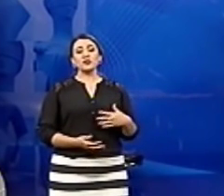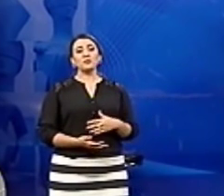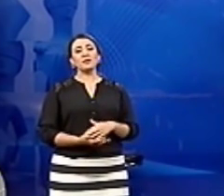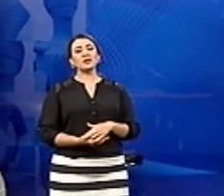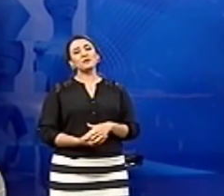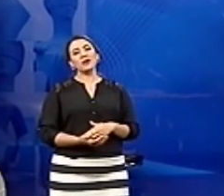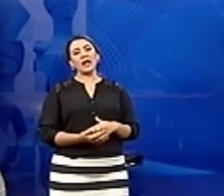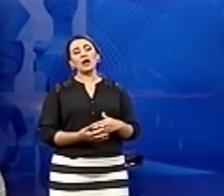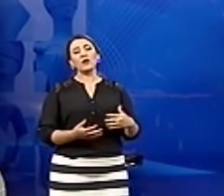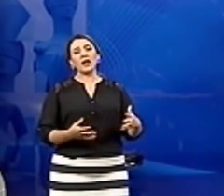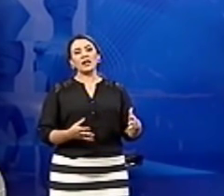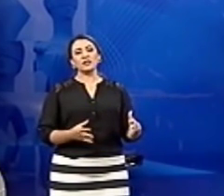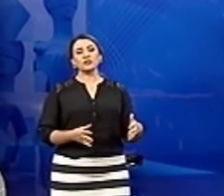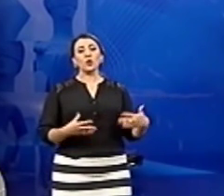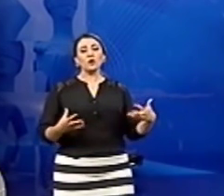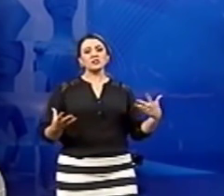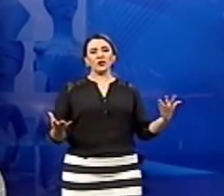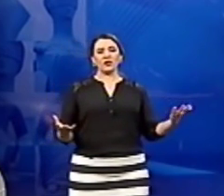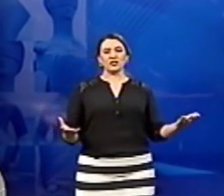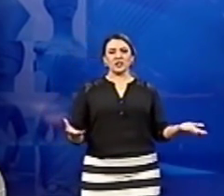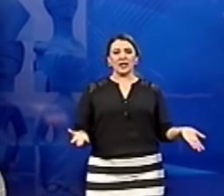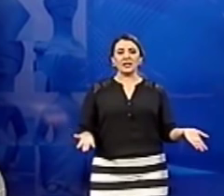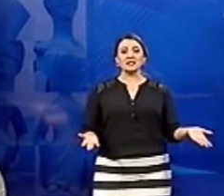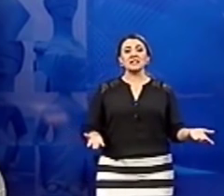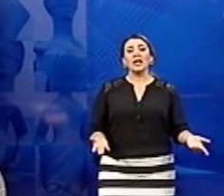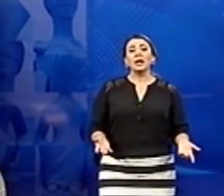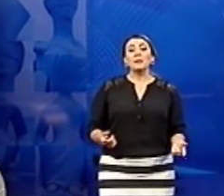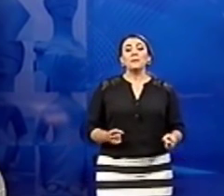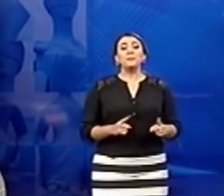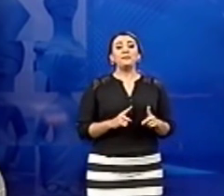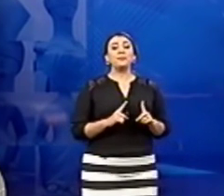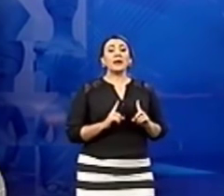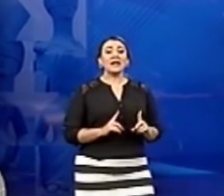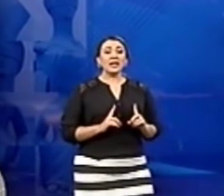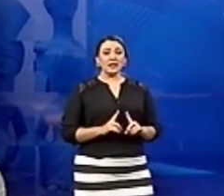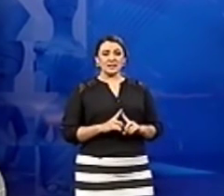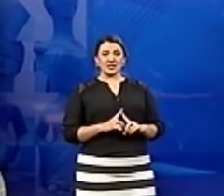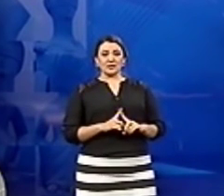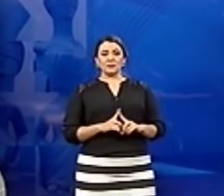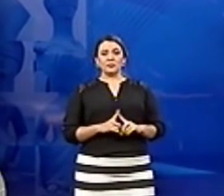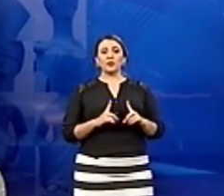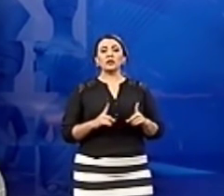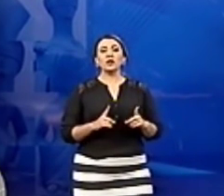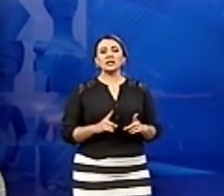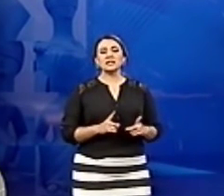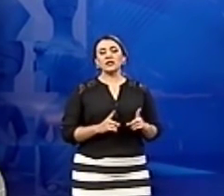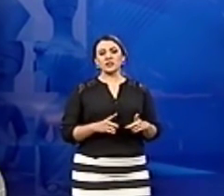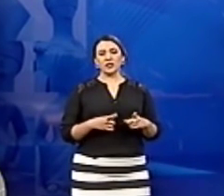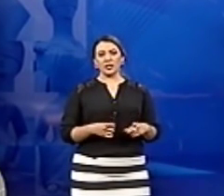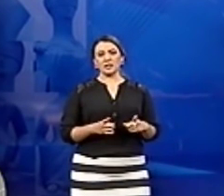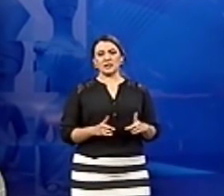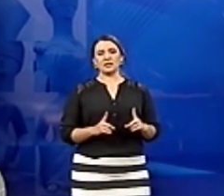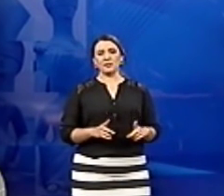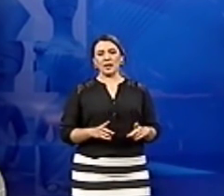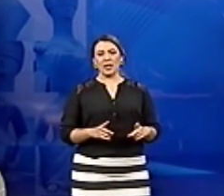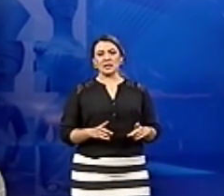garantiu uma carga horária de 12 horas diárias para criança, para o adolescente e criança que